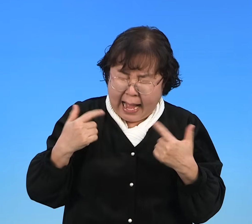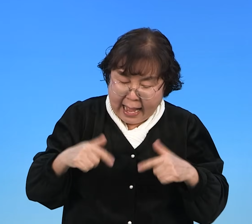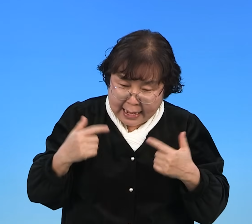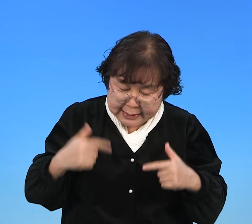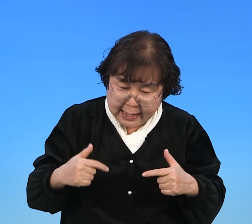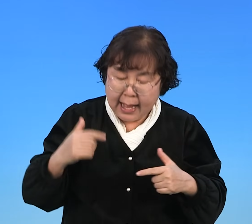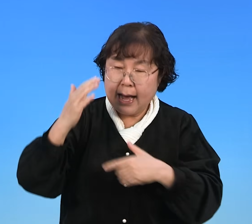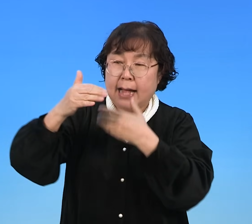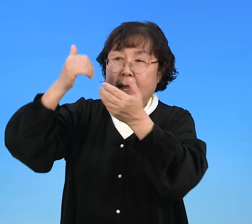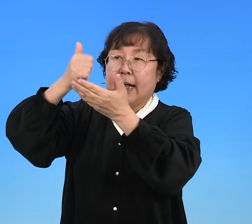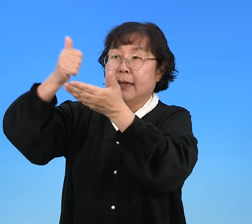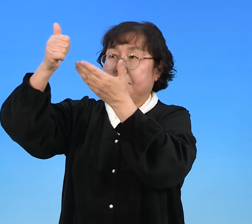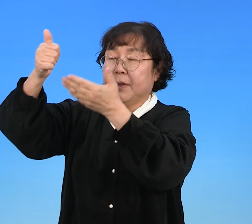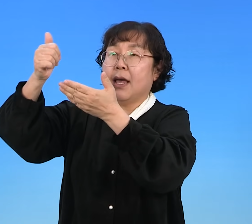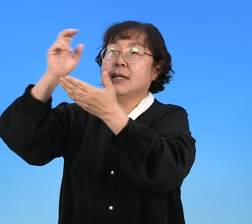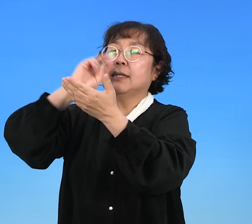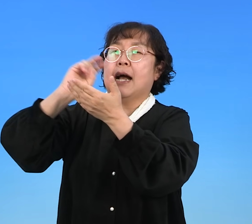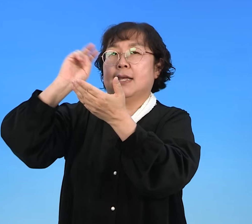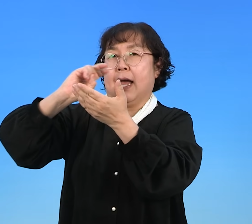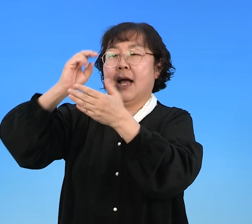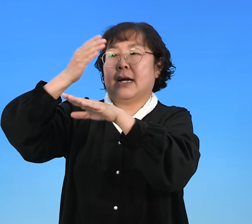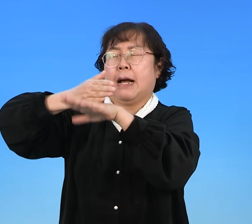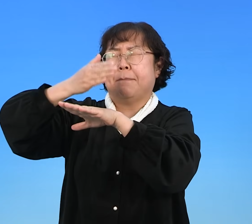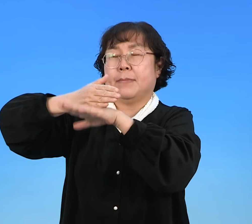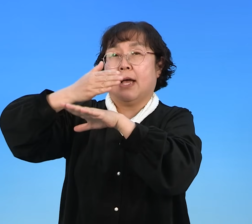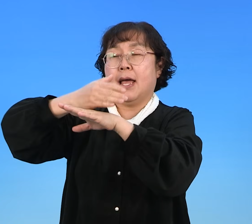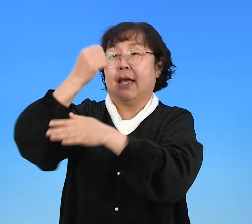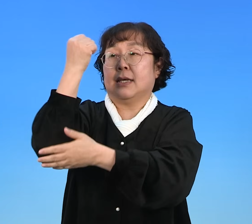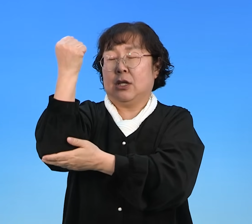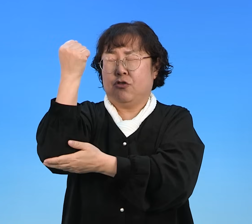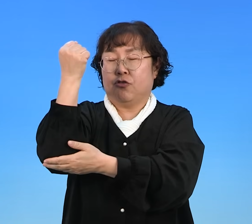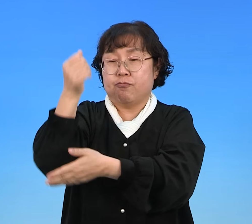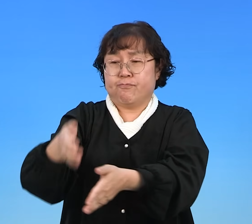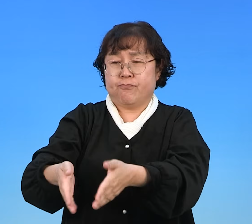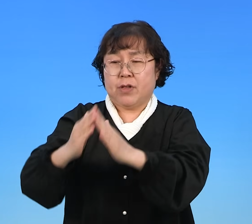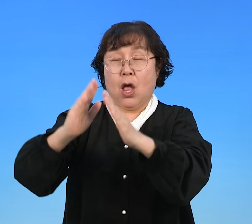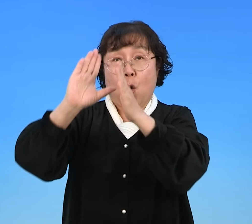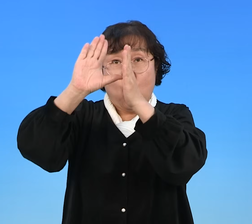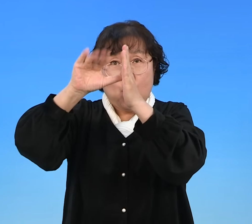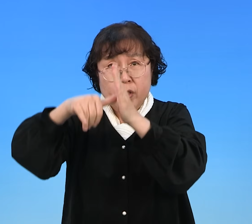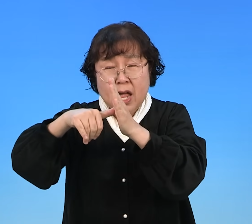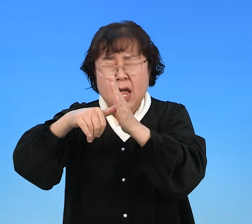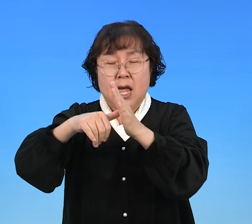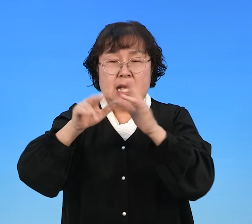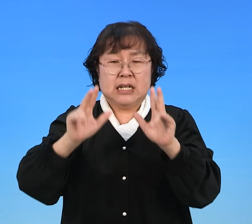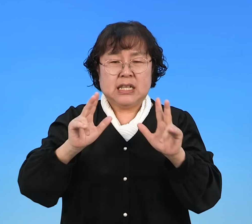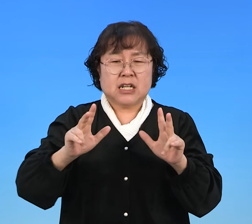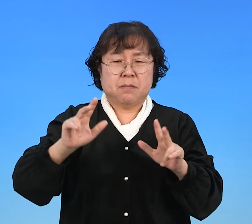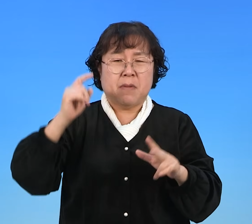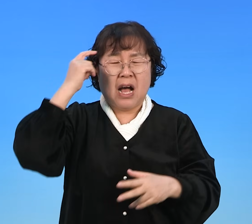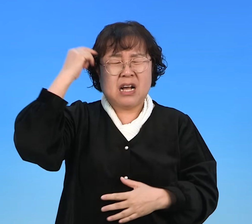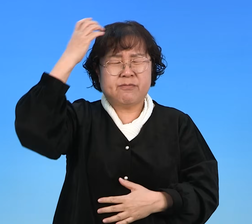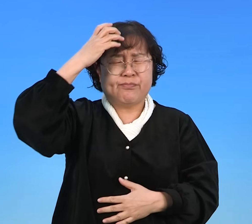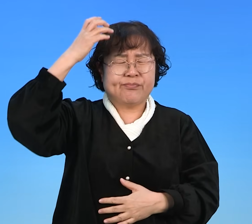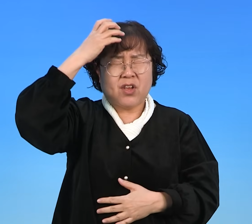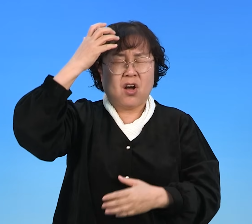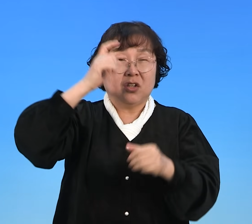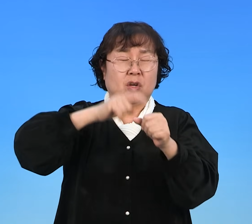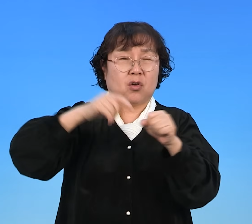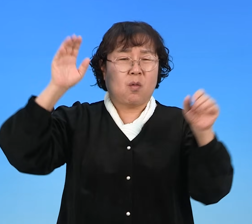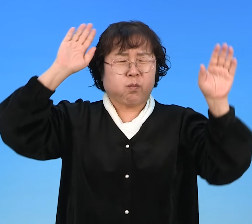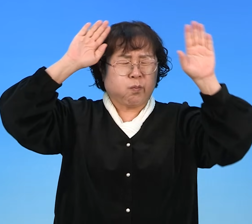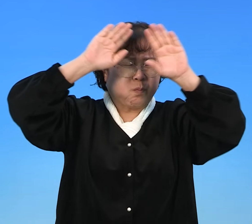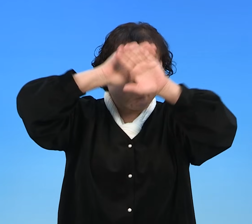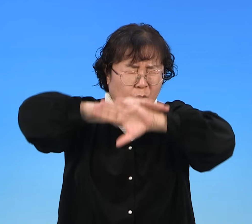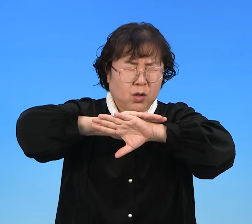찬양의 기둥, 감사의 기둥을 세워나갈 때 하나님은 이 어두운 시대에, 이 드라이한, 이 정말 영적으로 고갈된